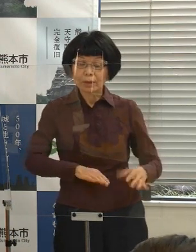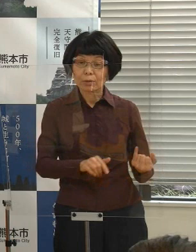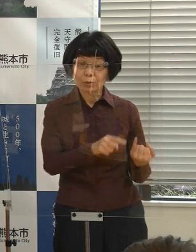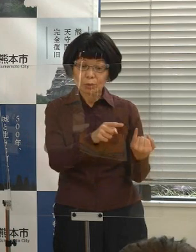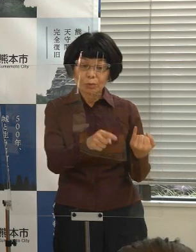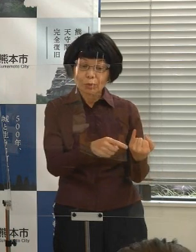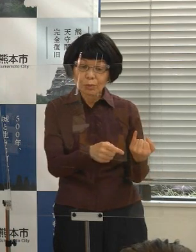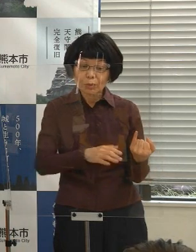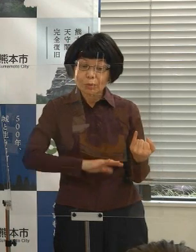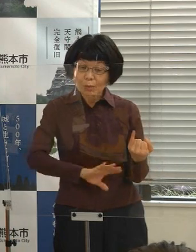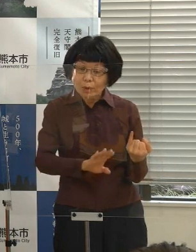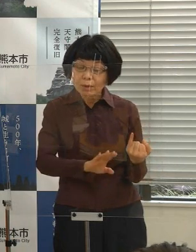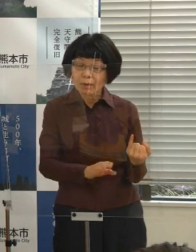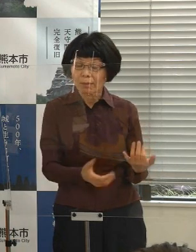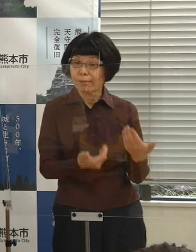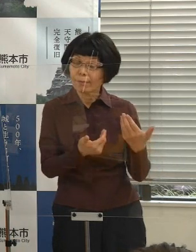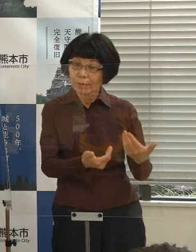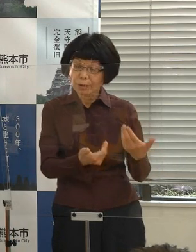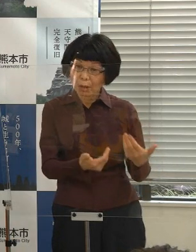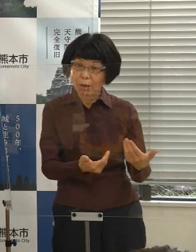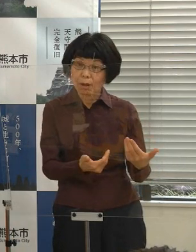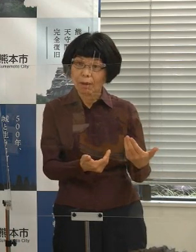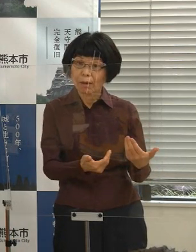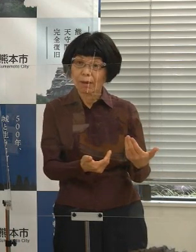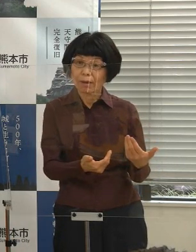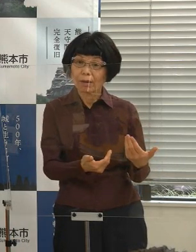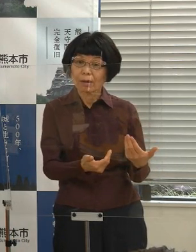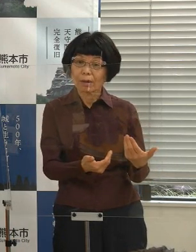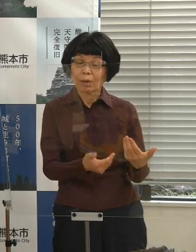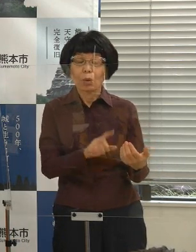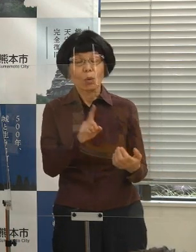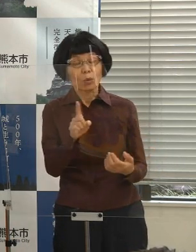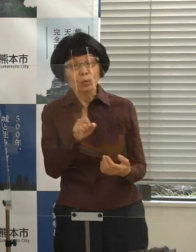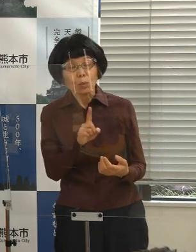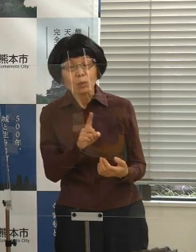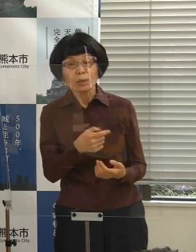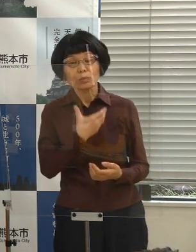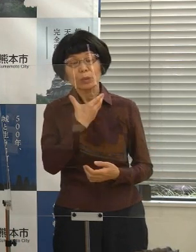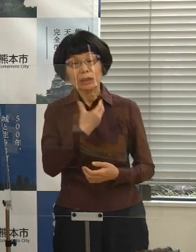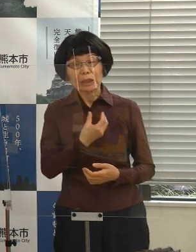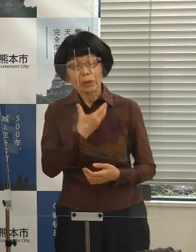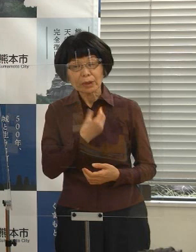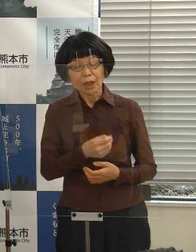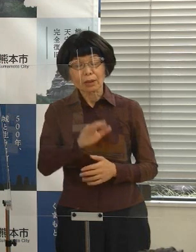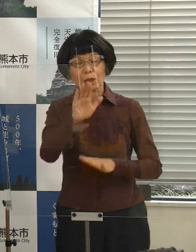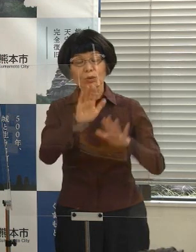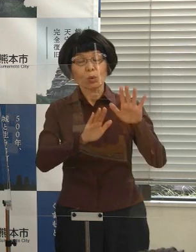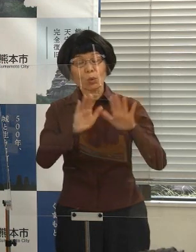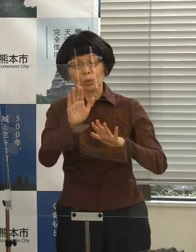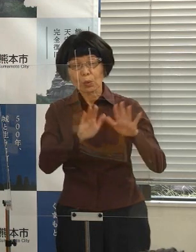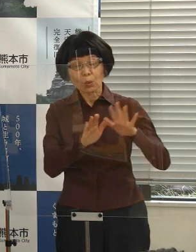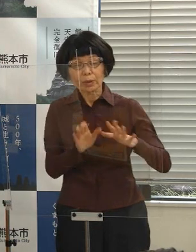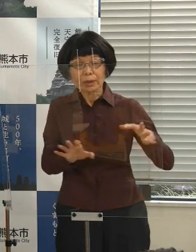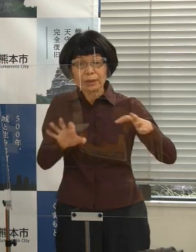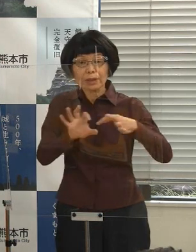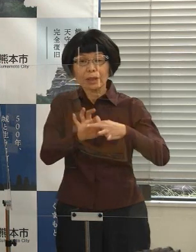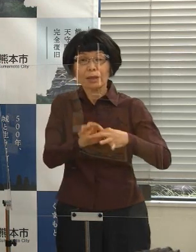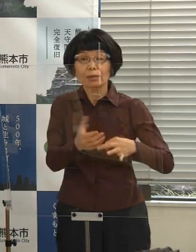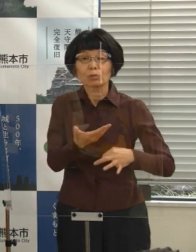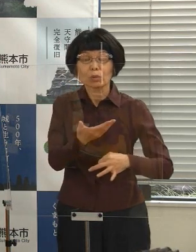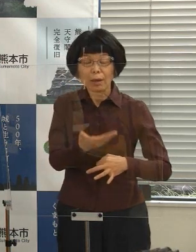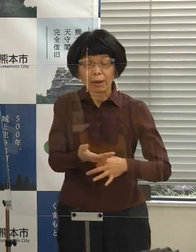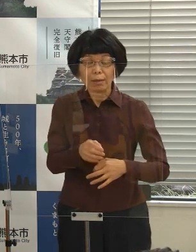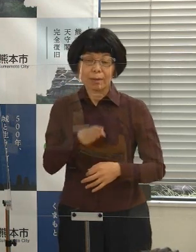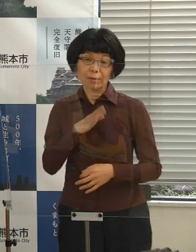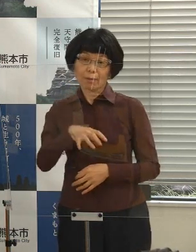子さんをですね、どうやって、幸せな状況にしていくのかということにですね、まあ、我々としては現場として